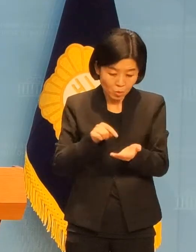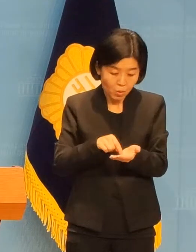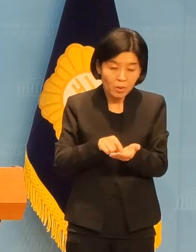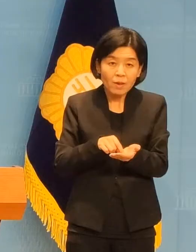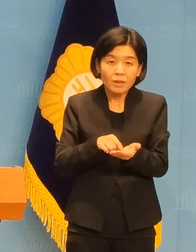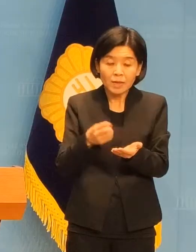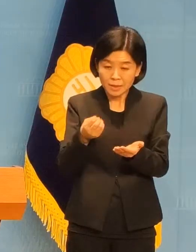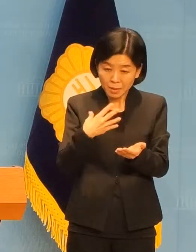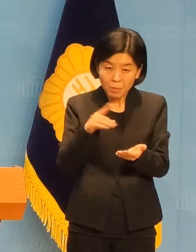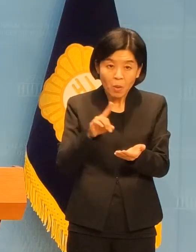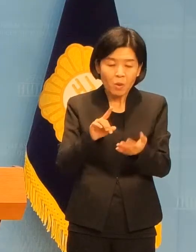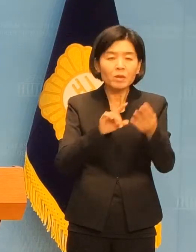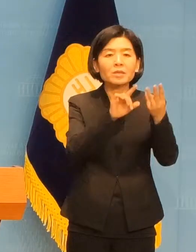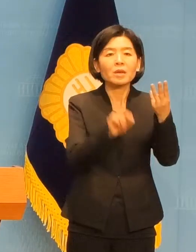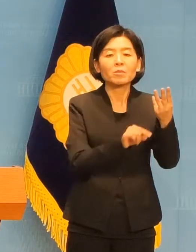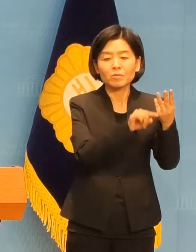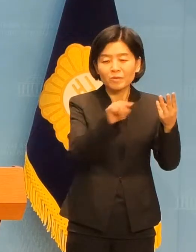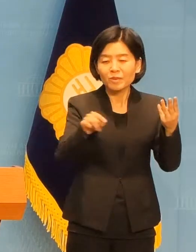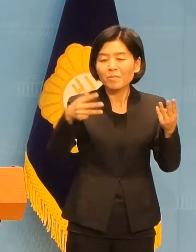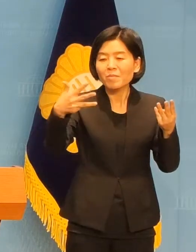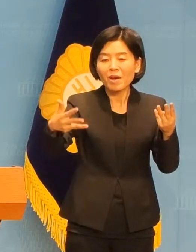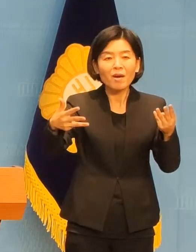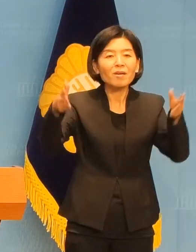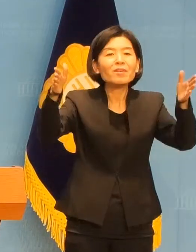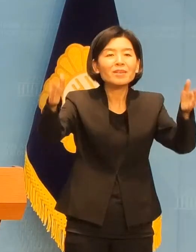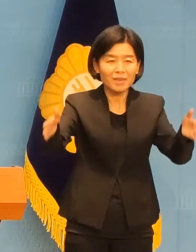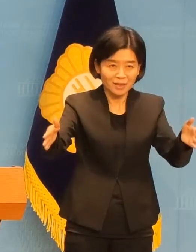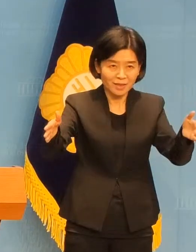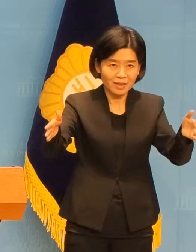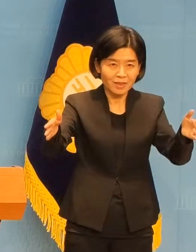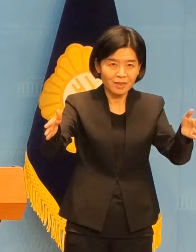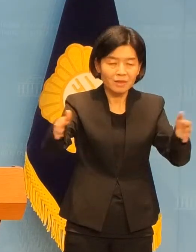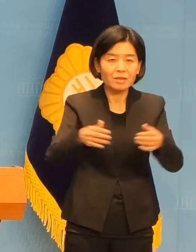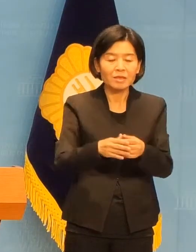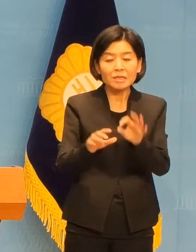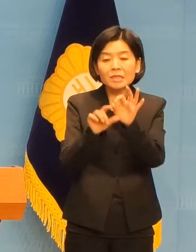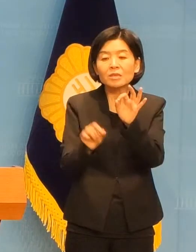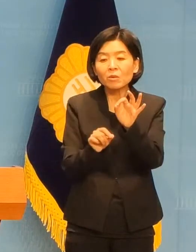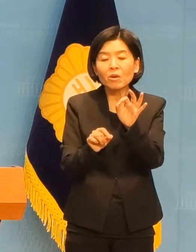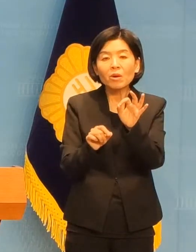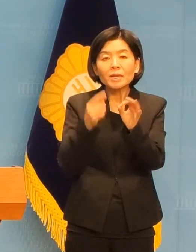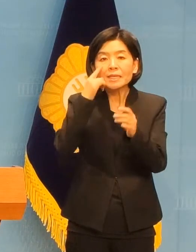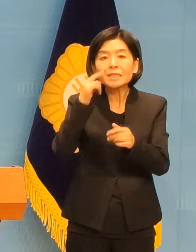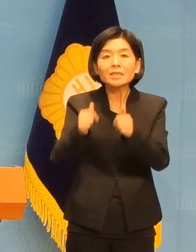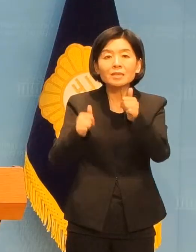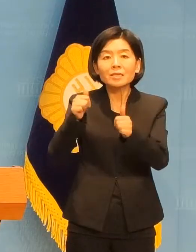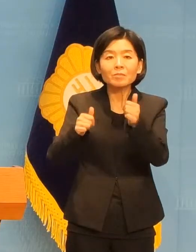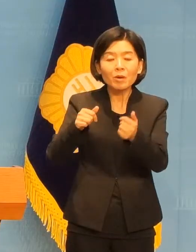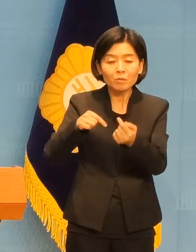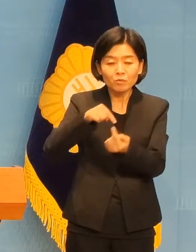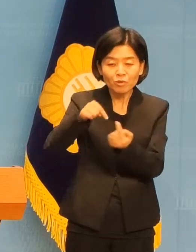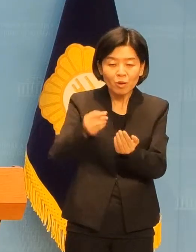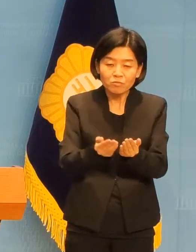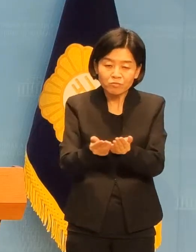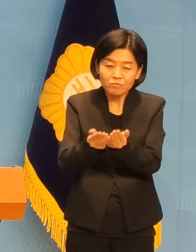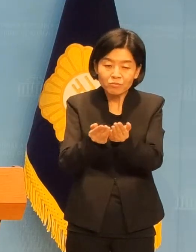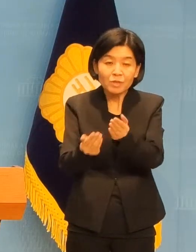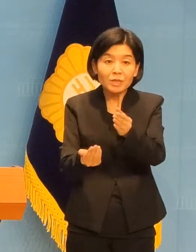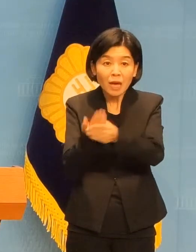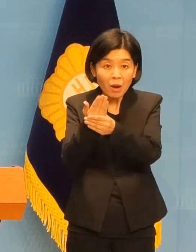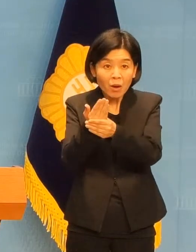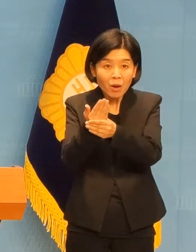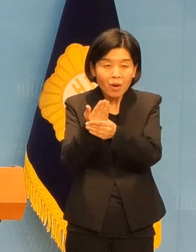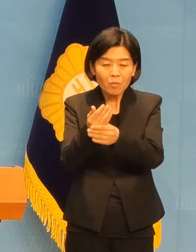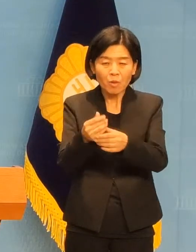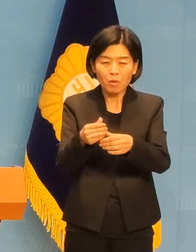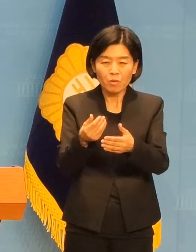교묘하게 3월부터 8월까지로 기간을 특정한 후 10월 시범 운항 기간에 발생한 사고로 인한 고장 및